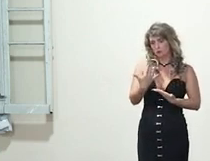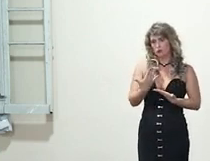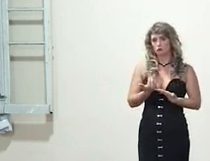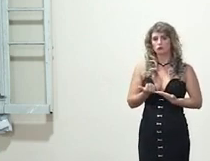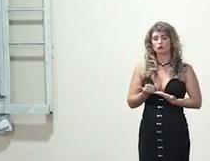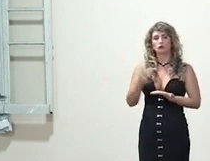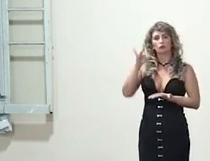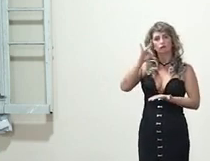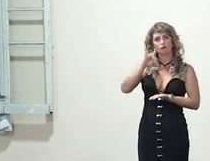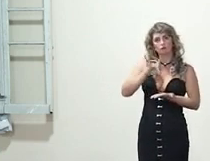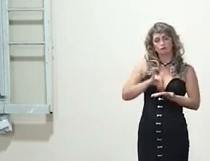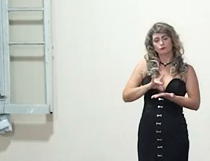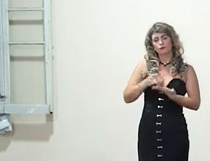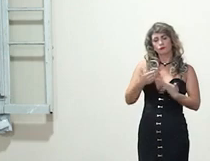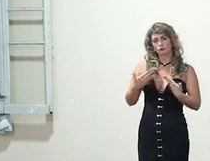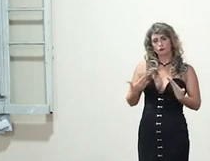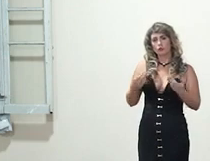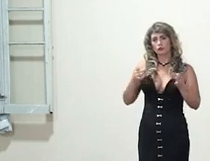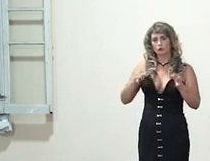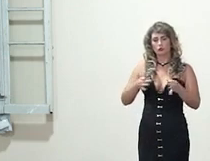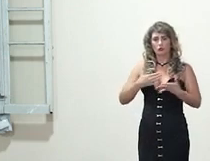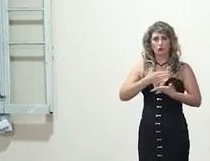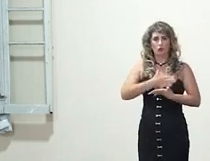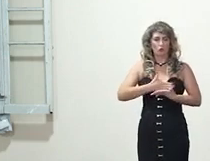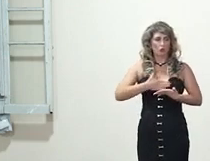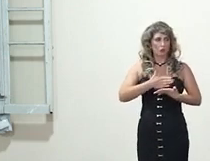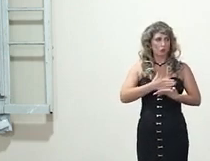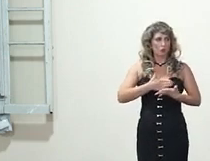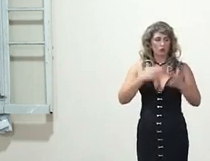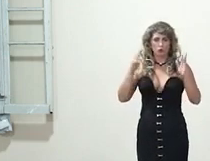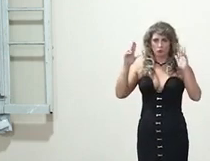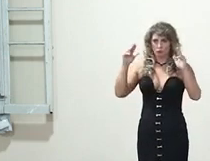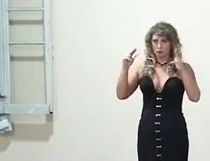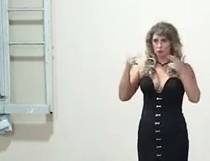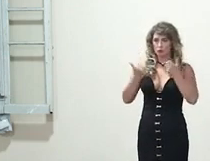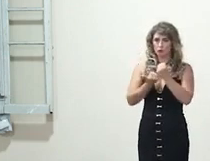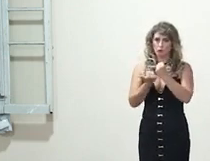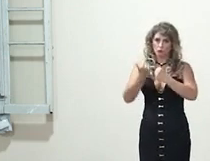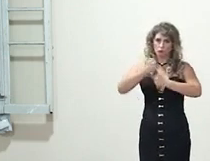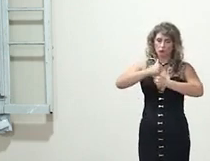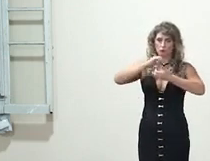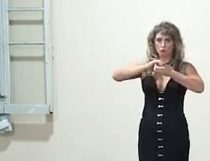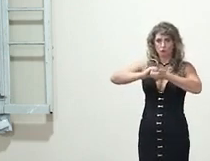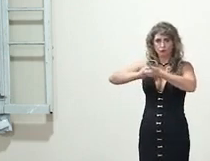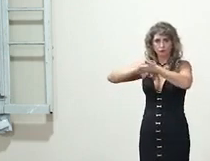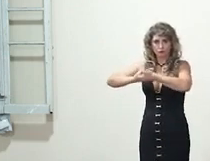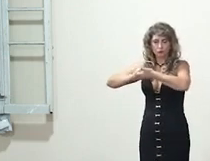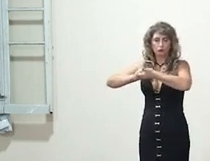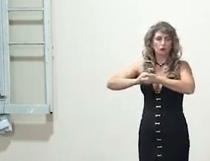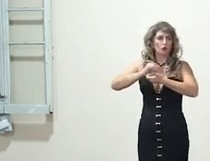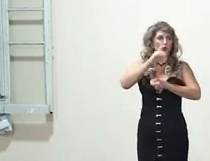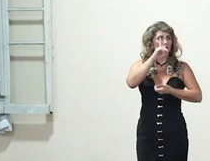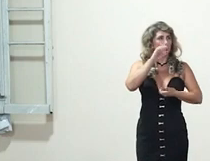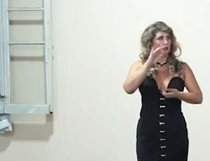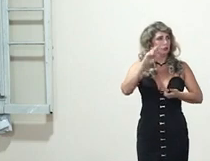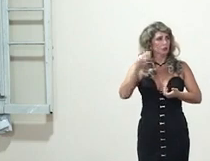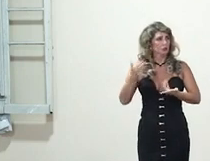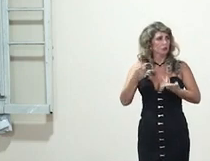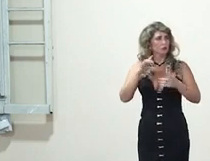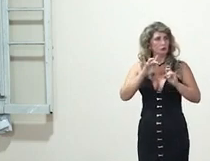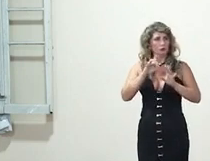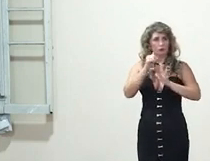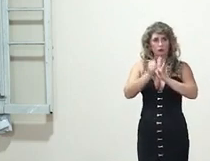da efetividade em si. Eu gosto dessa questão, podem contar com a Detour, não só para a questão aqui de